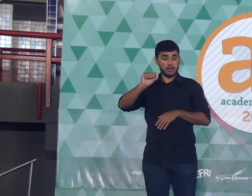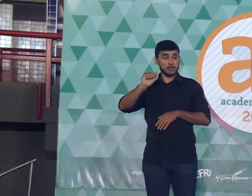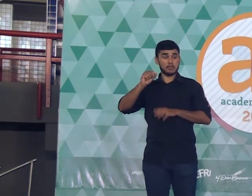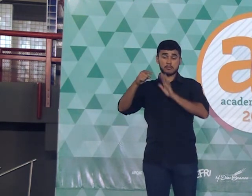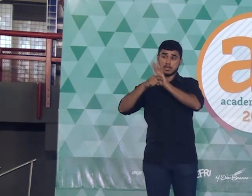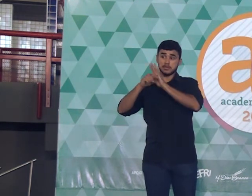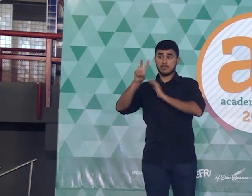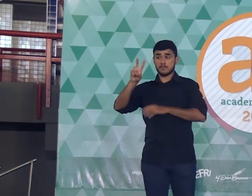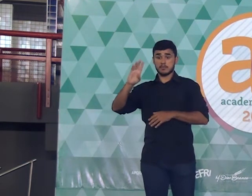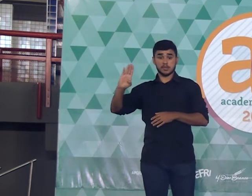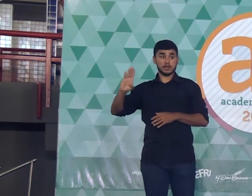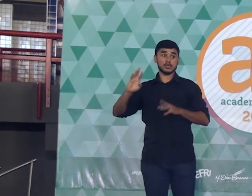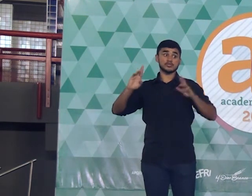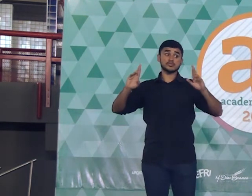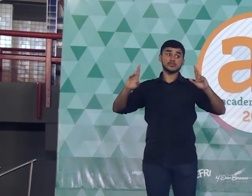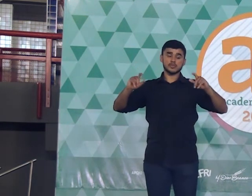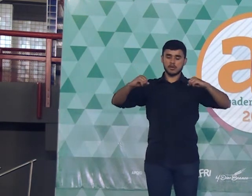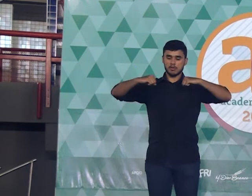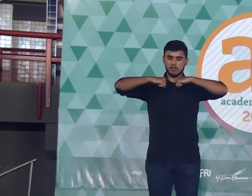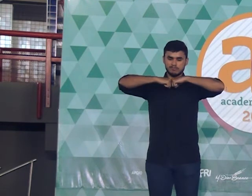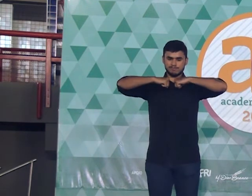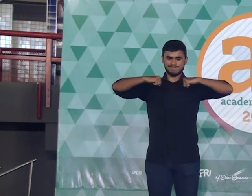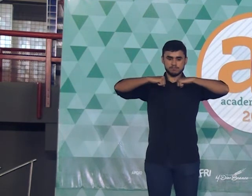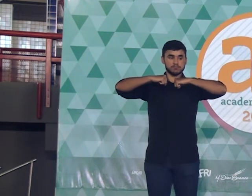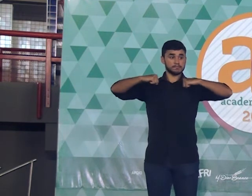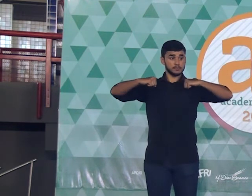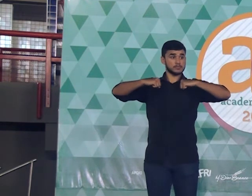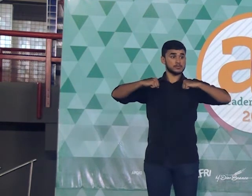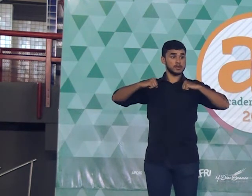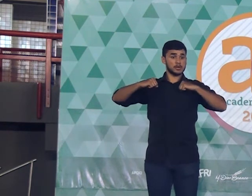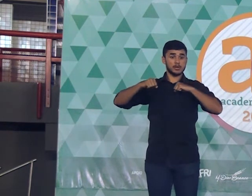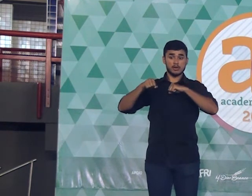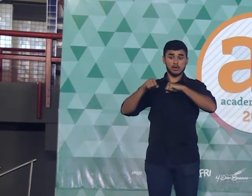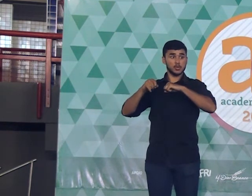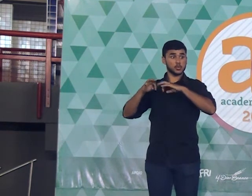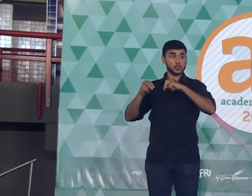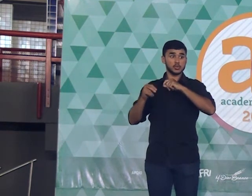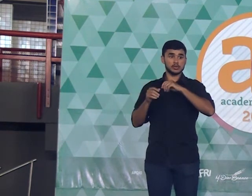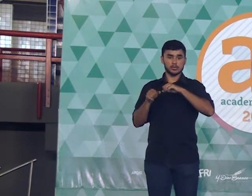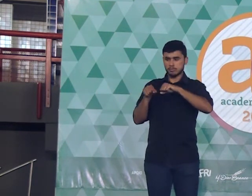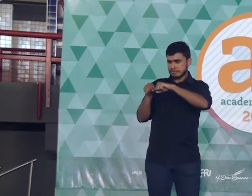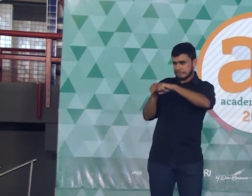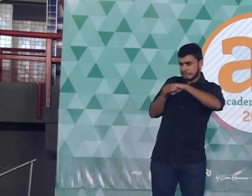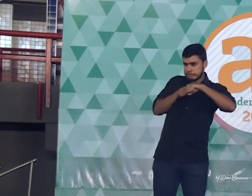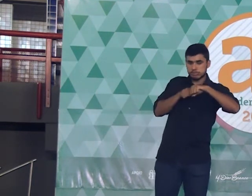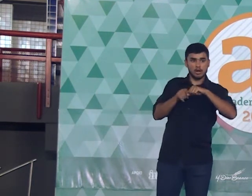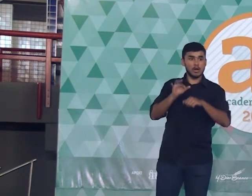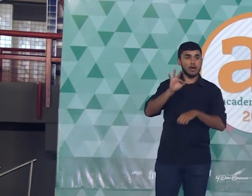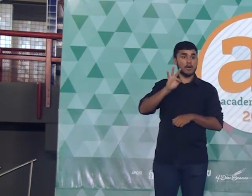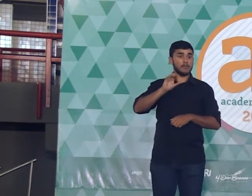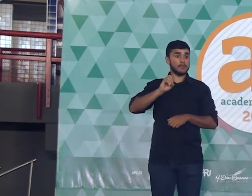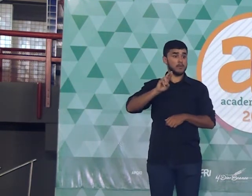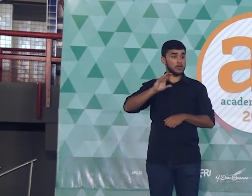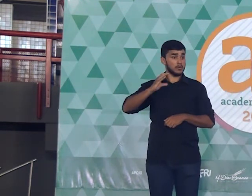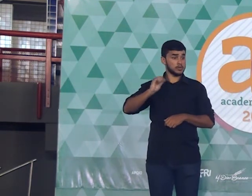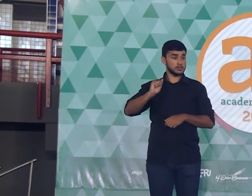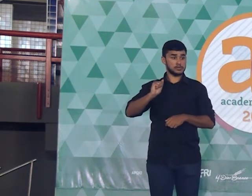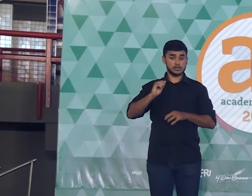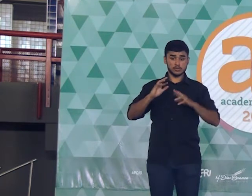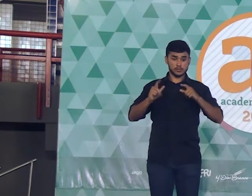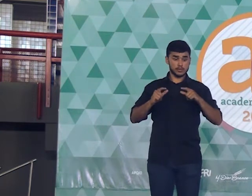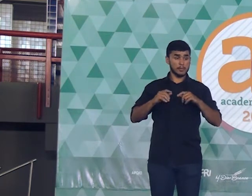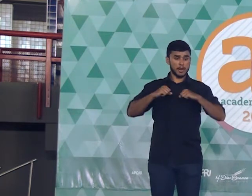de força. Se eu tenho 2 forças para o mesmo lado, uma ajuda a outra, eu somo. Mas se eu tenho um